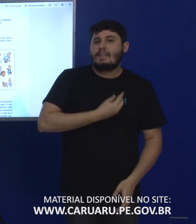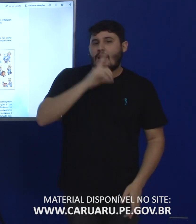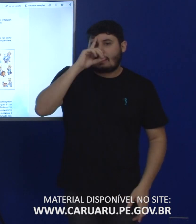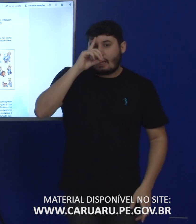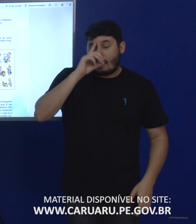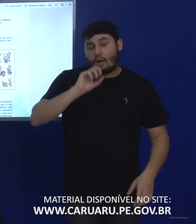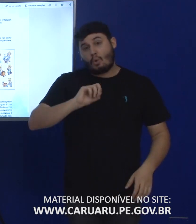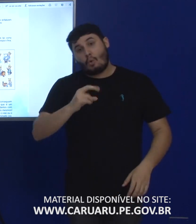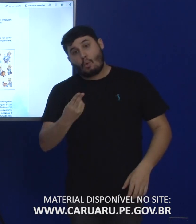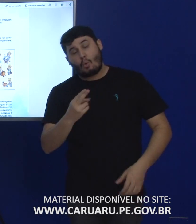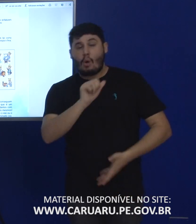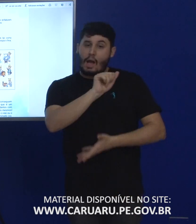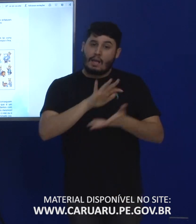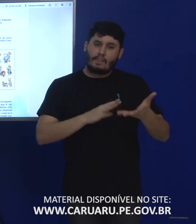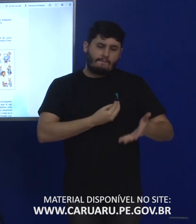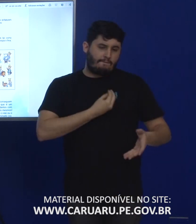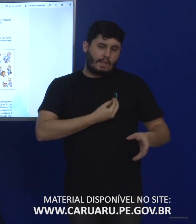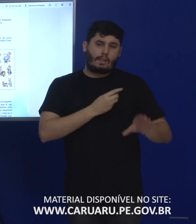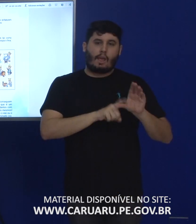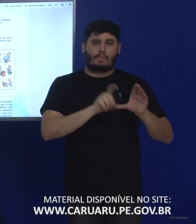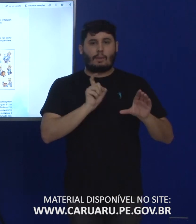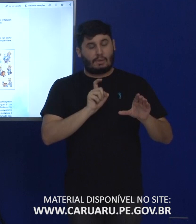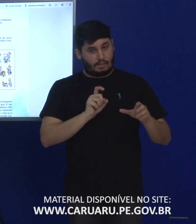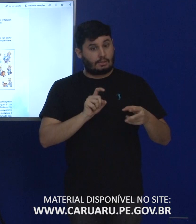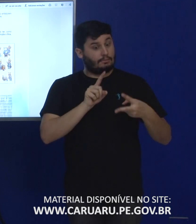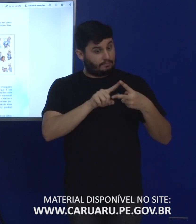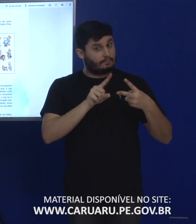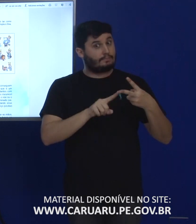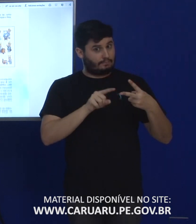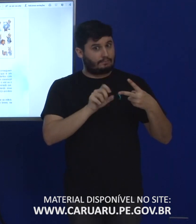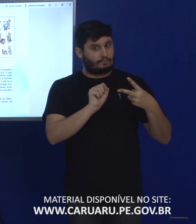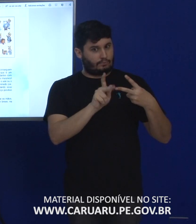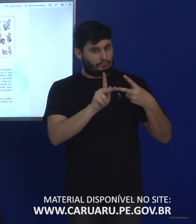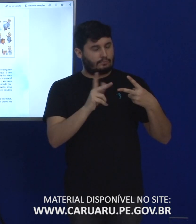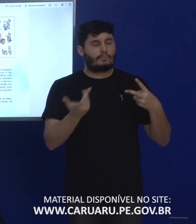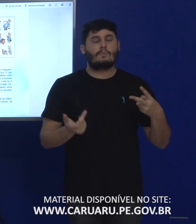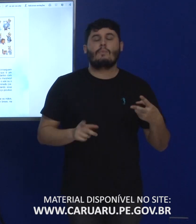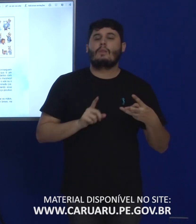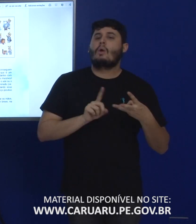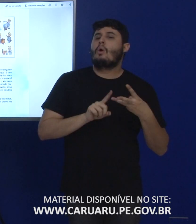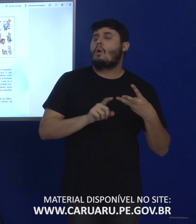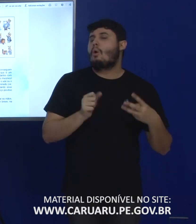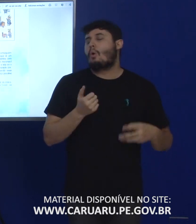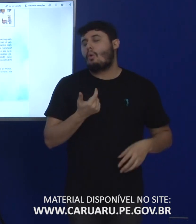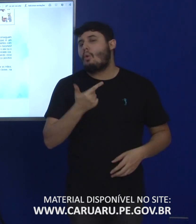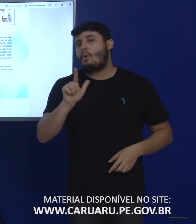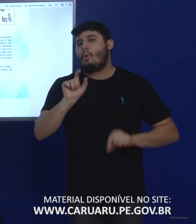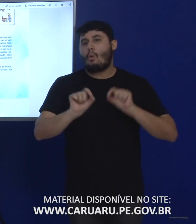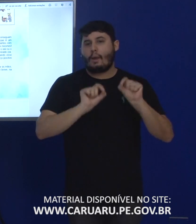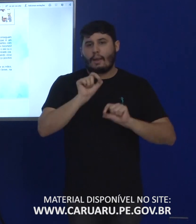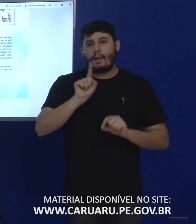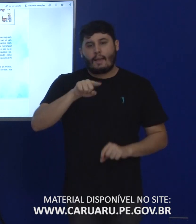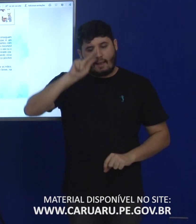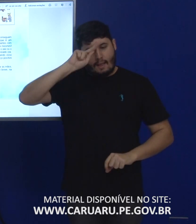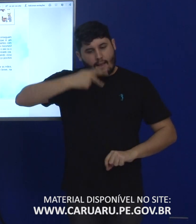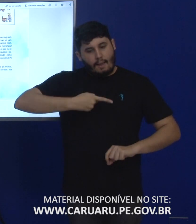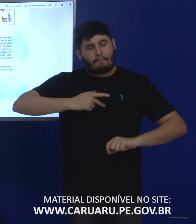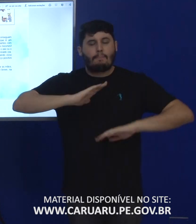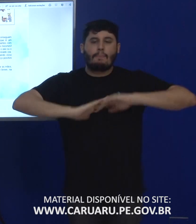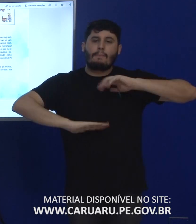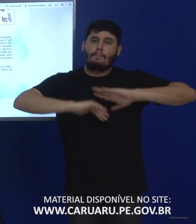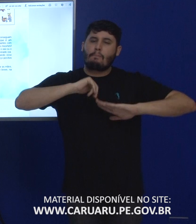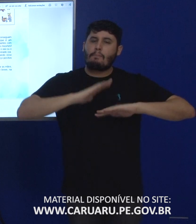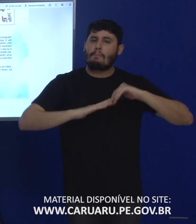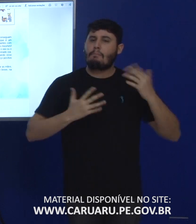vida independente. Esse é o segundo ponto. Um outro ponto são habilidades pessoais. Como é que a